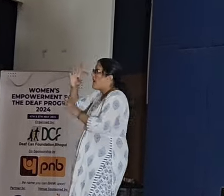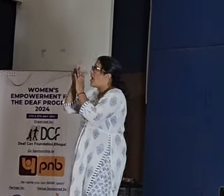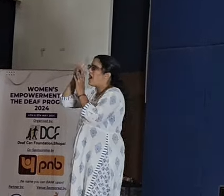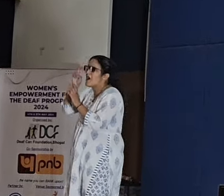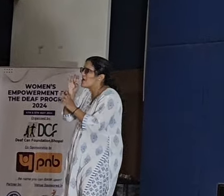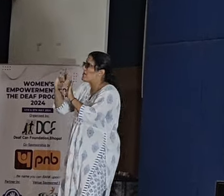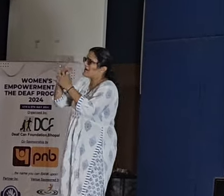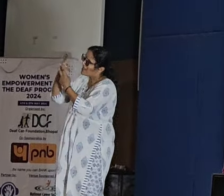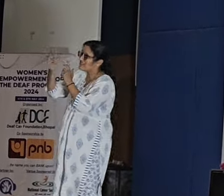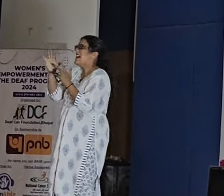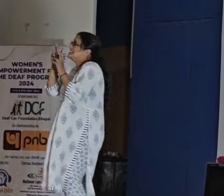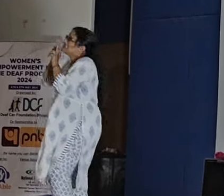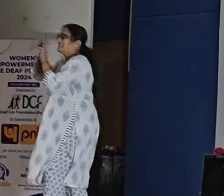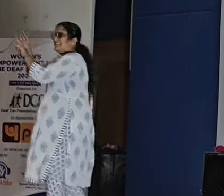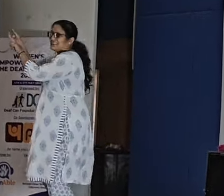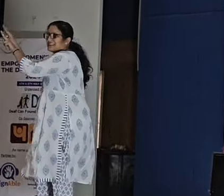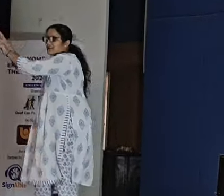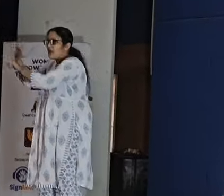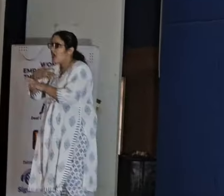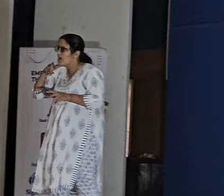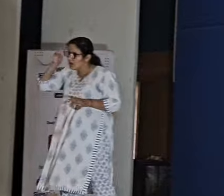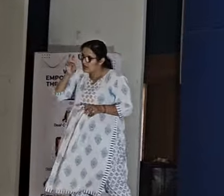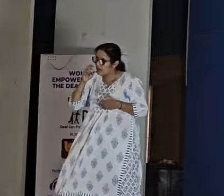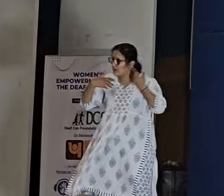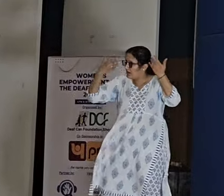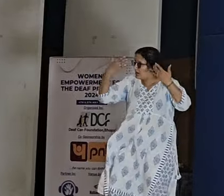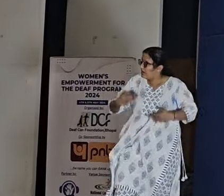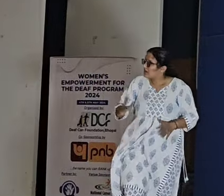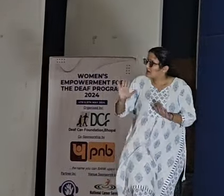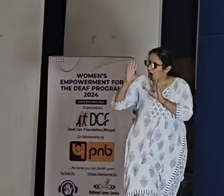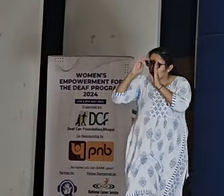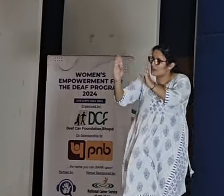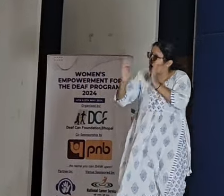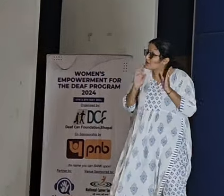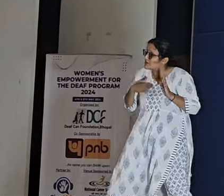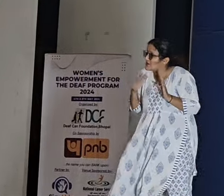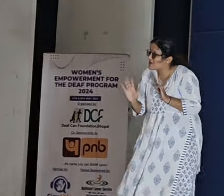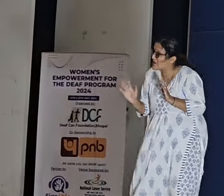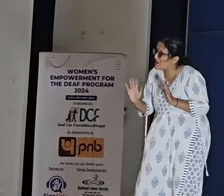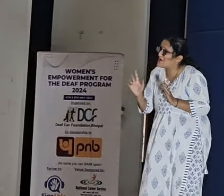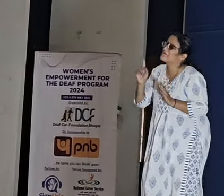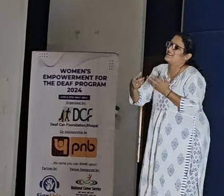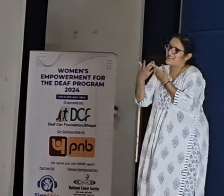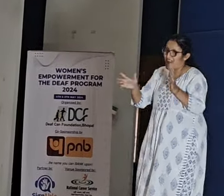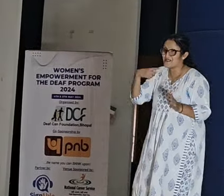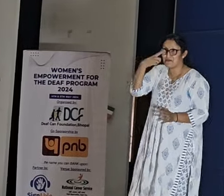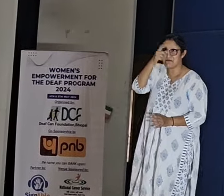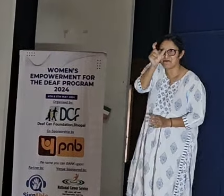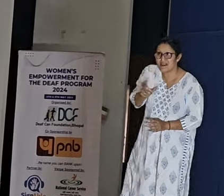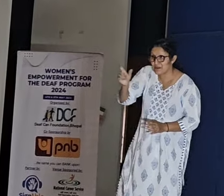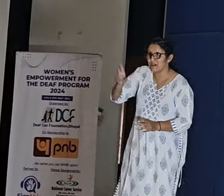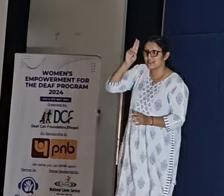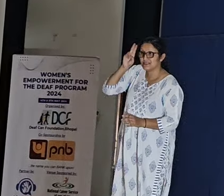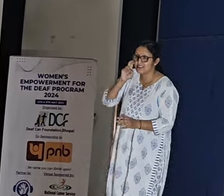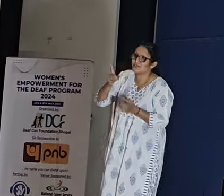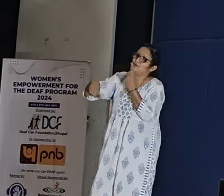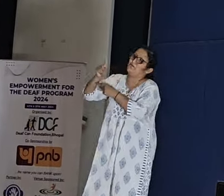हूँ बताया और कुछ जैसे एक्सपर्ट लोग हम एक्सपर्ट के पास उनसे बात करें, हम अशर के पास हम फोकस नहीं करते, एक अशर छोड़ो। तो